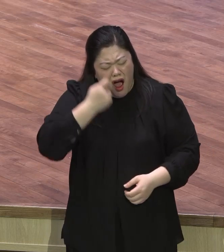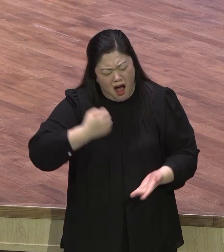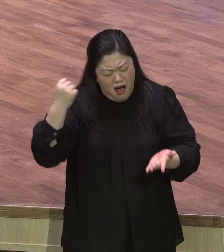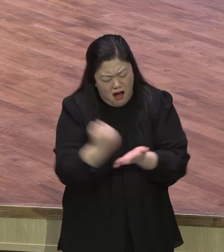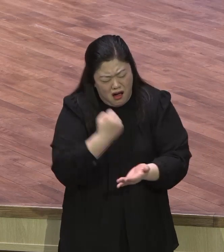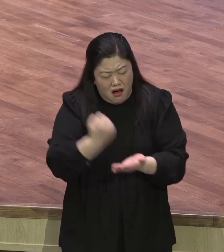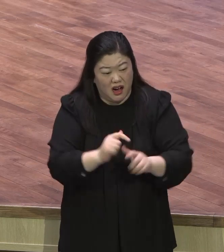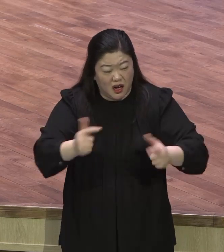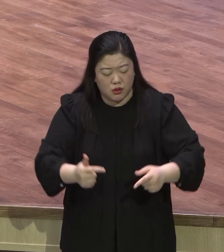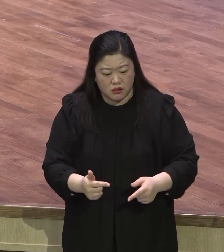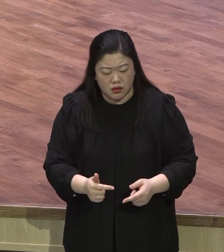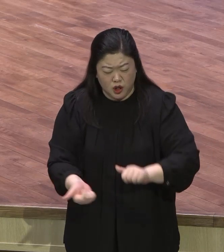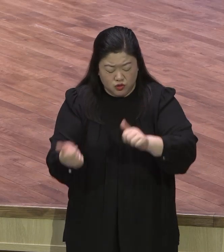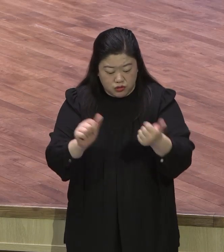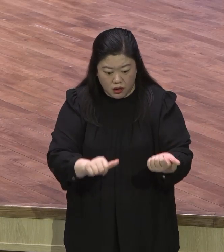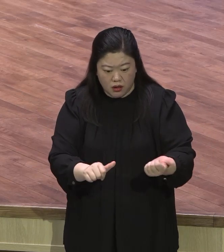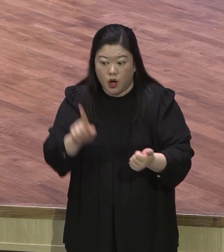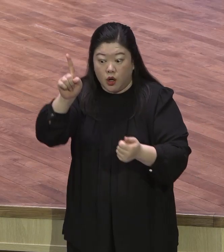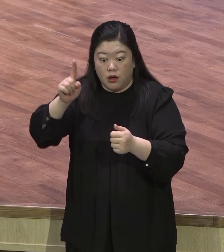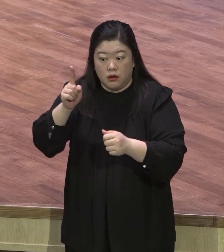보냈더라고 천국 환송 그렇습니다.